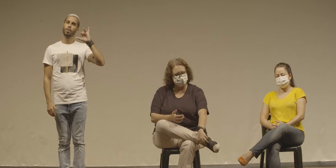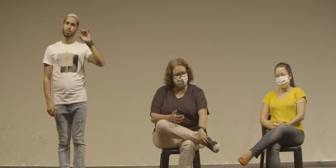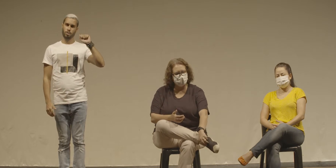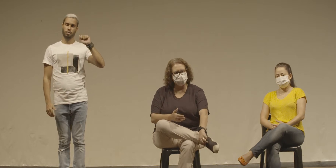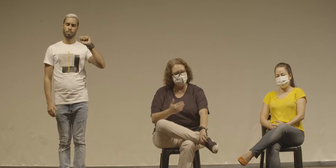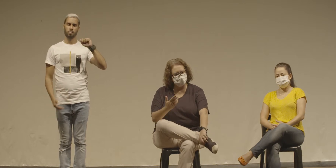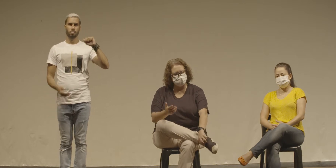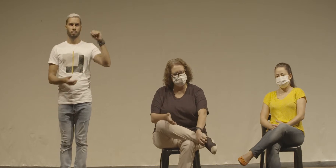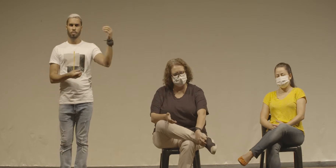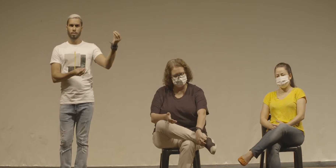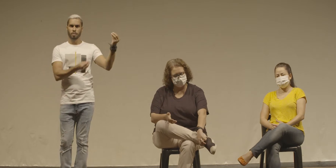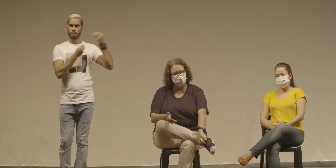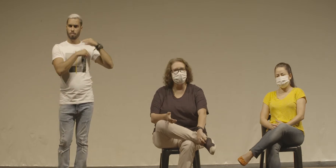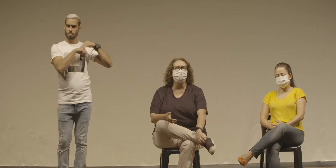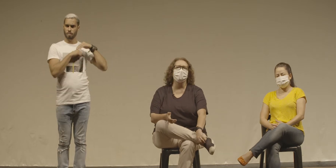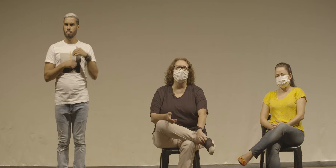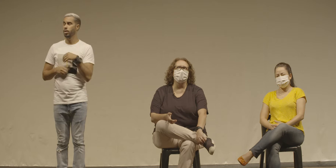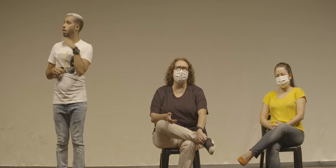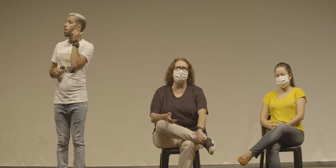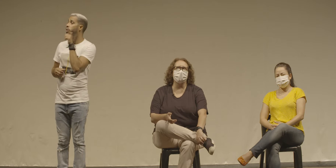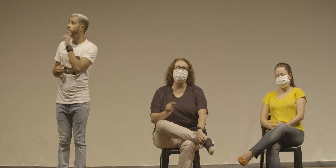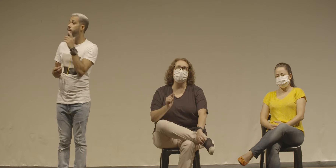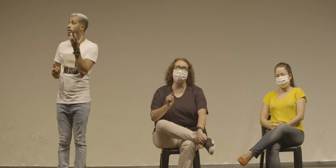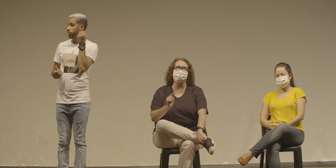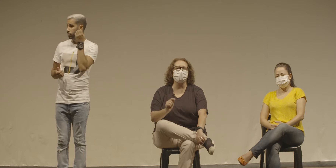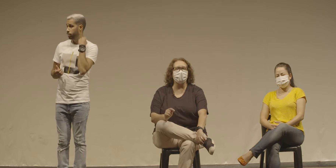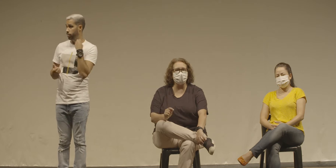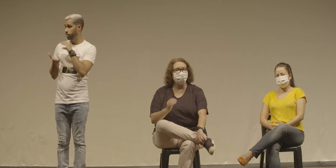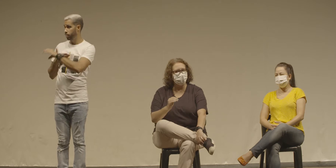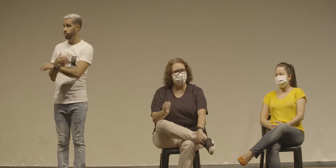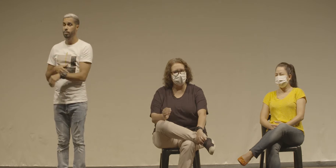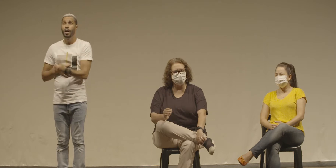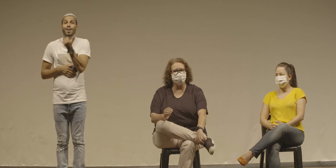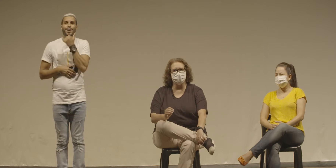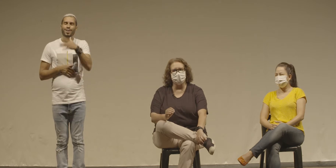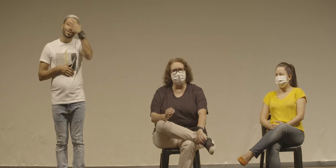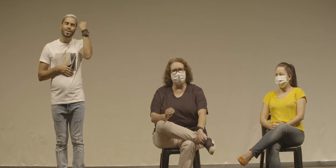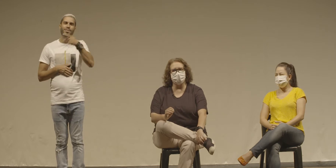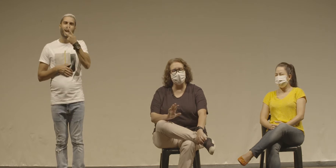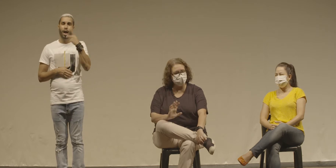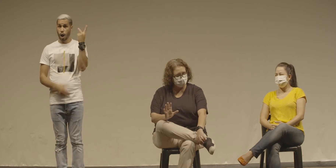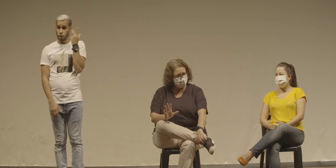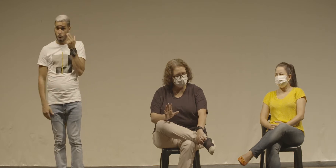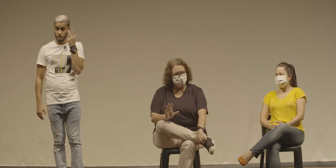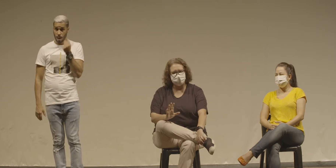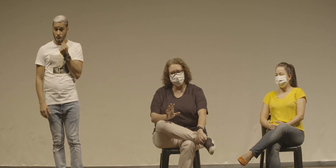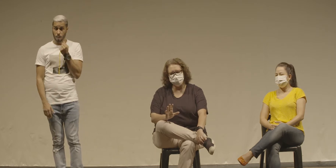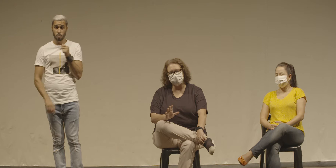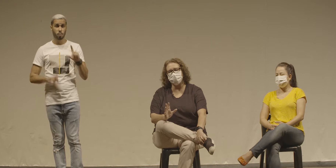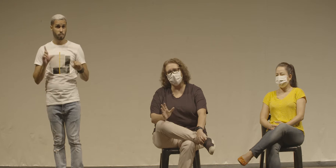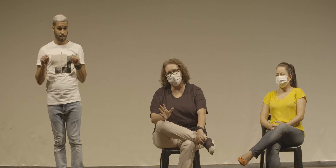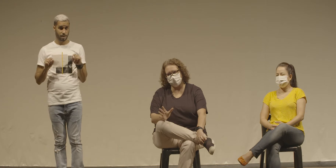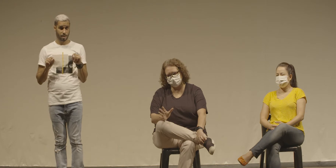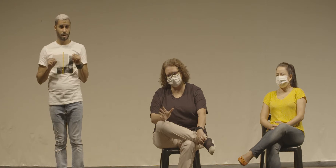conseguiu levantar o aporte financeiro. Desculpa, eu esqueci de falar que normalmente o mais comum é que a